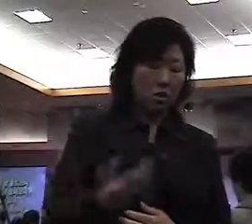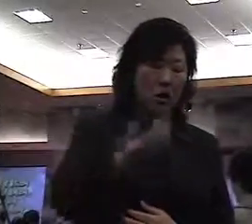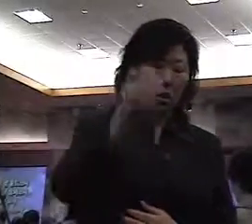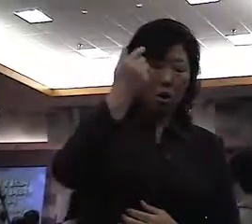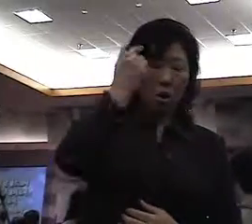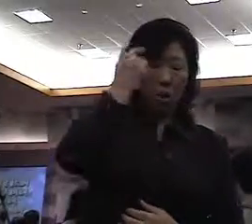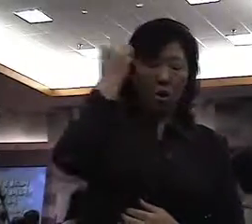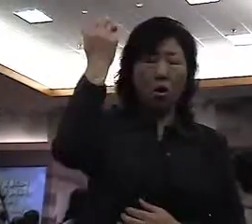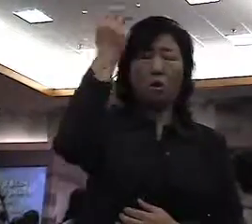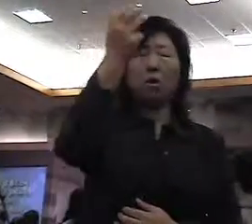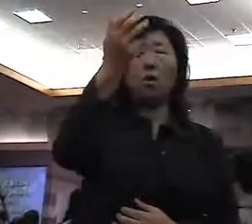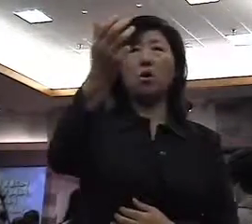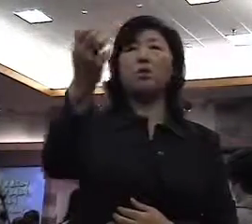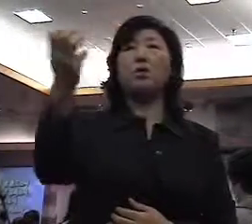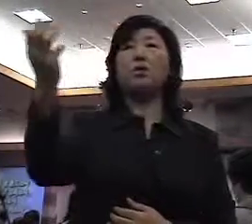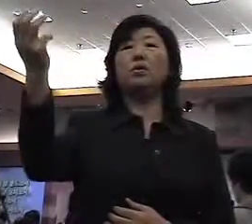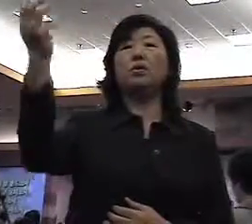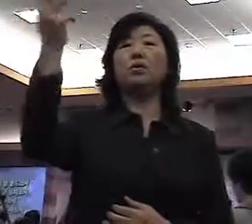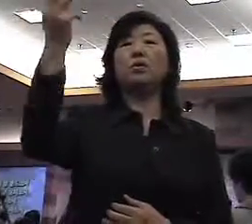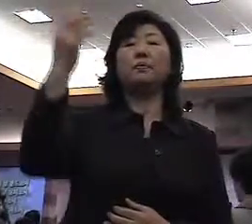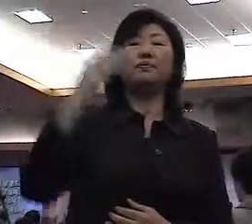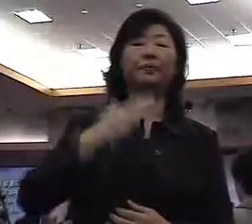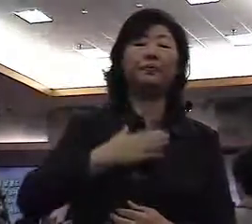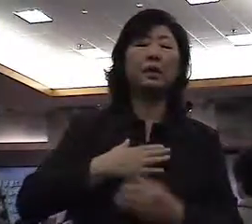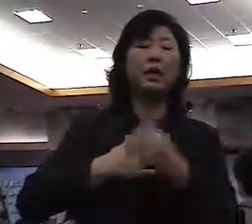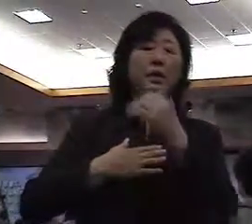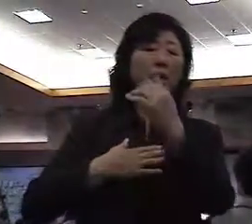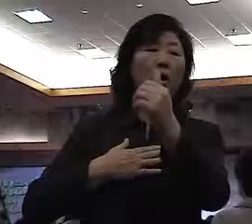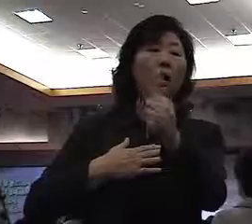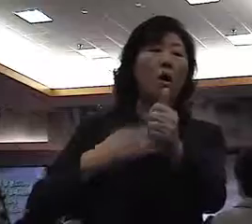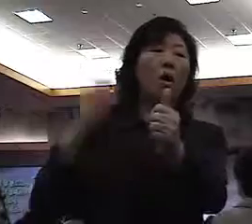살아계신 성령님,